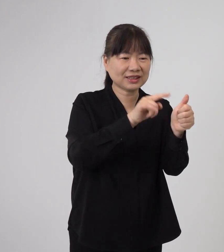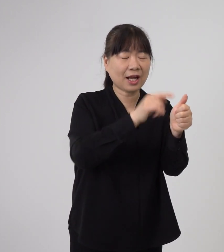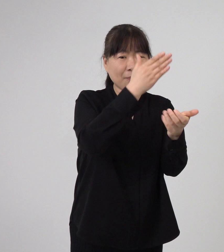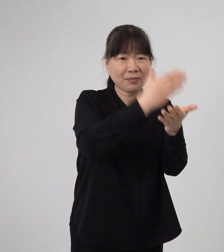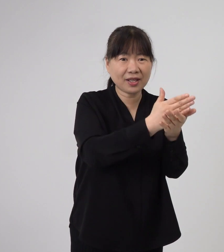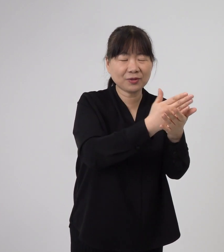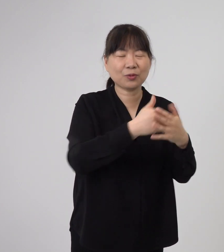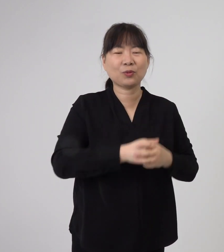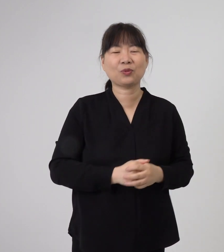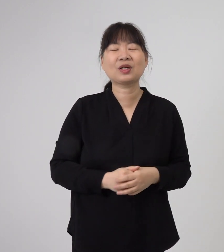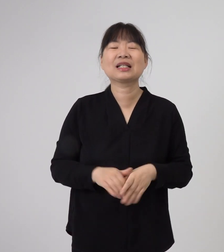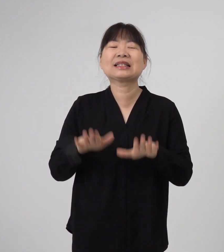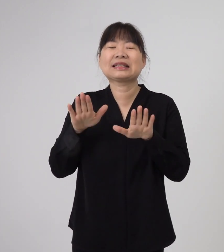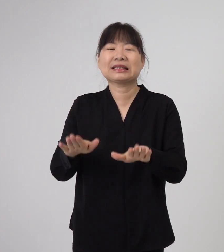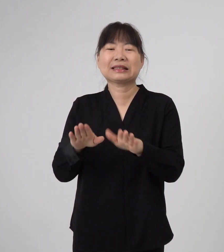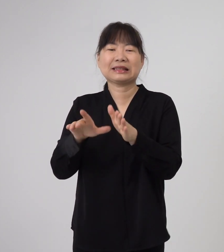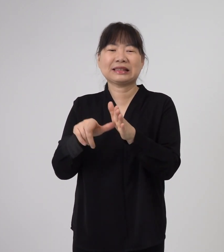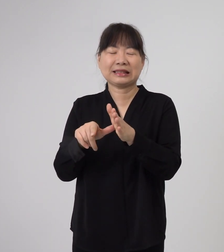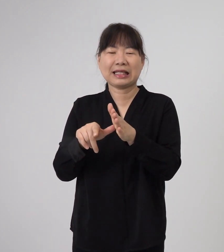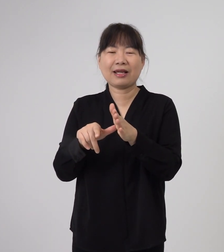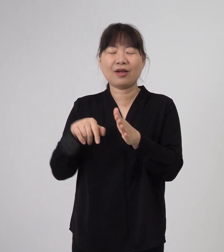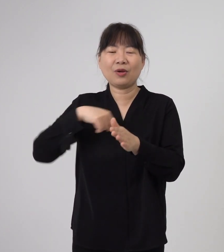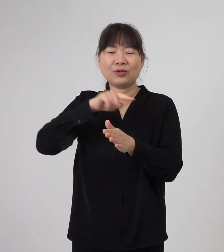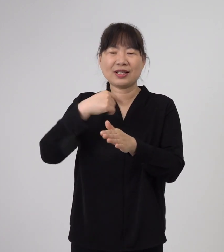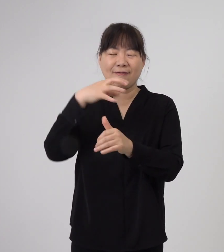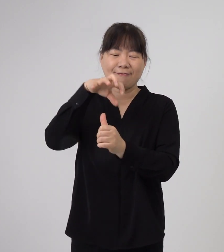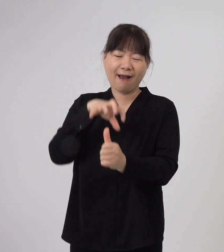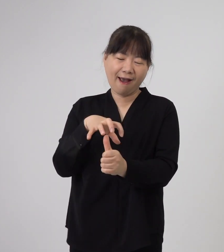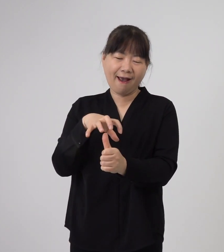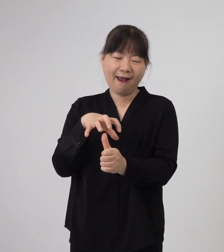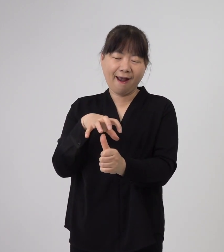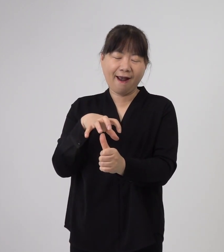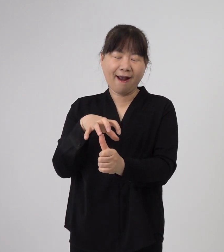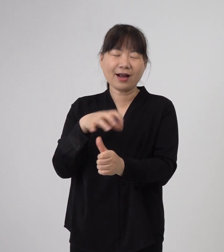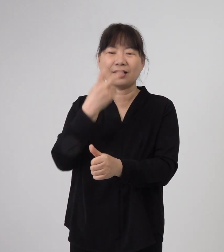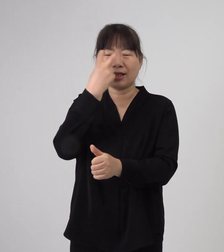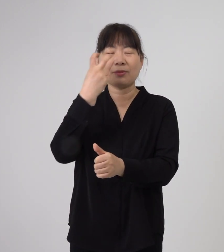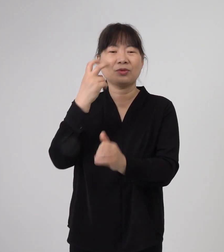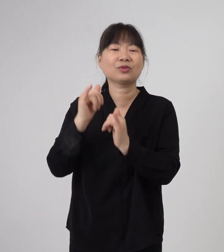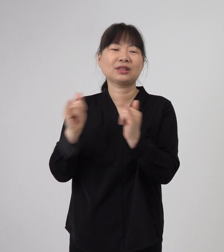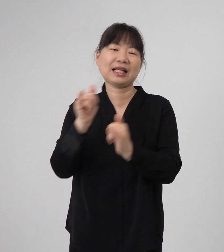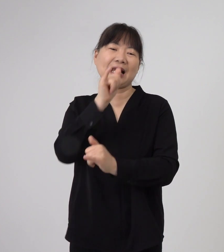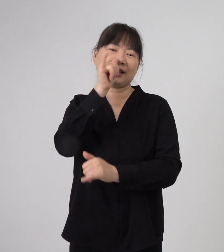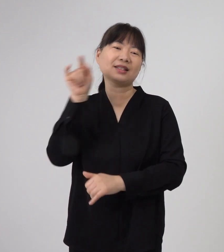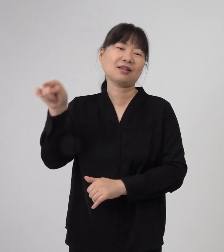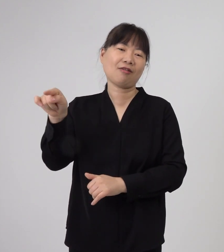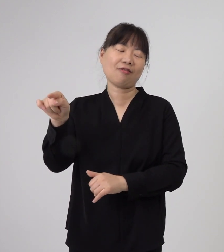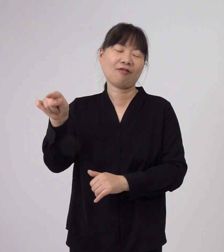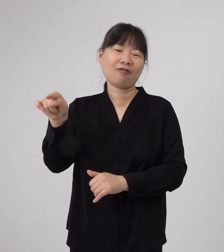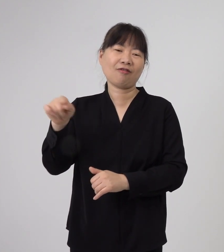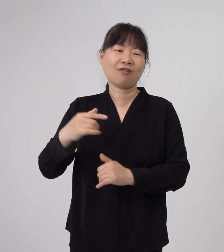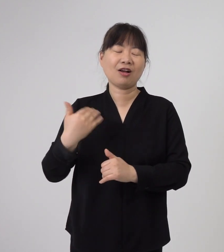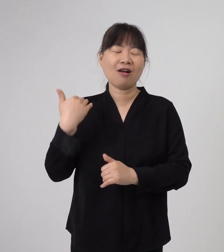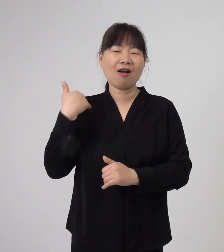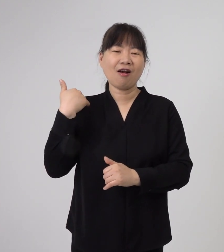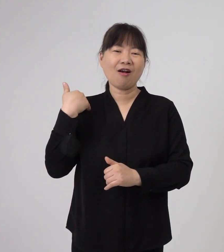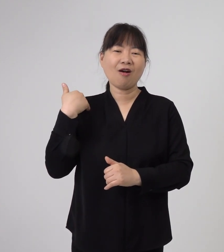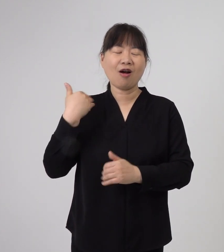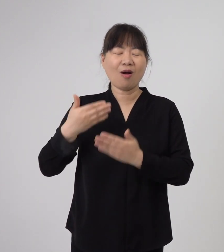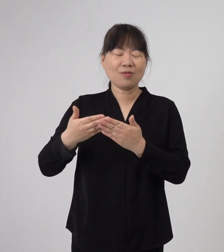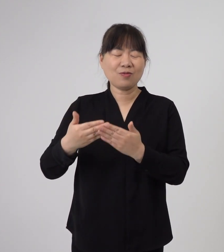내 양 어깨를 스트레스 주는 감독자들이 있어요. 그리고 우리 어깨에